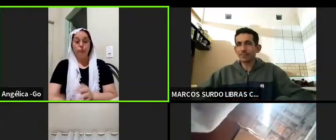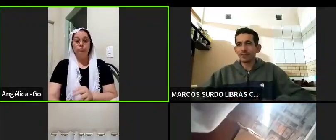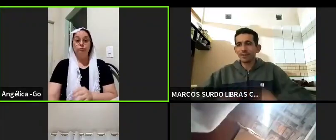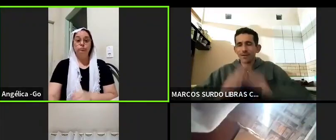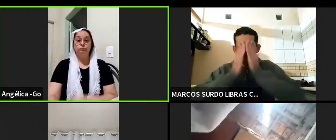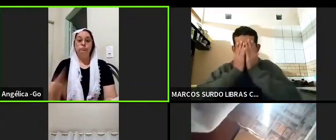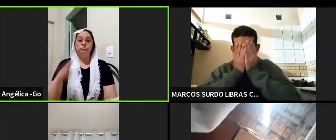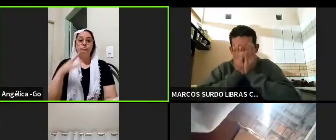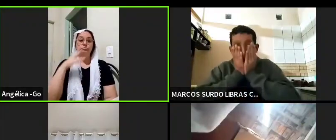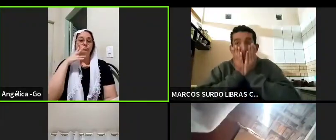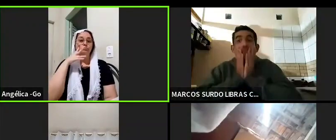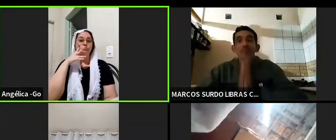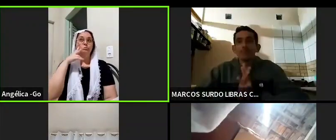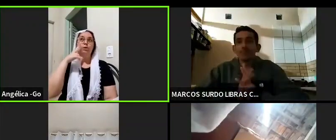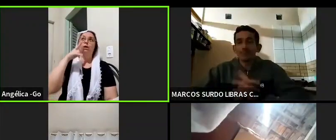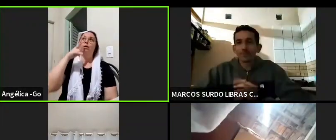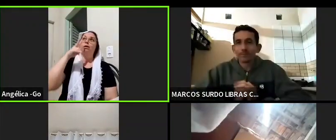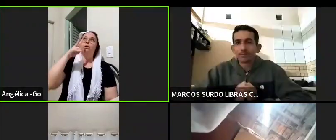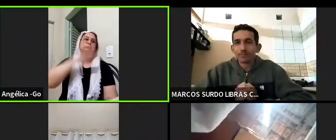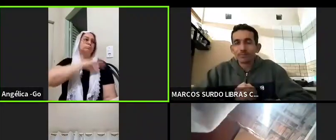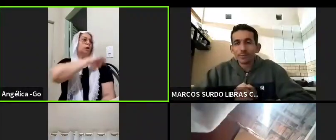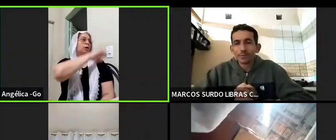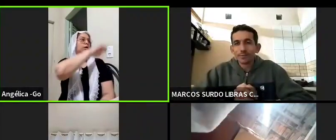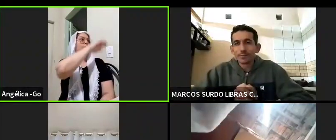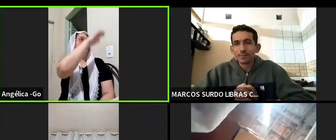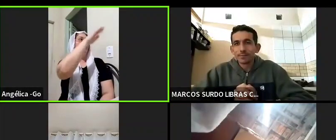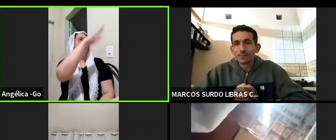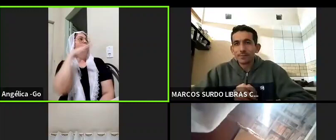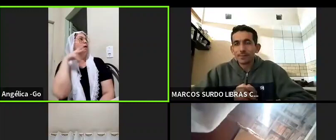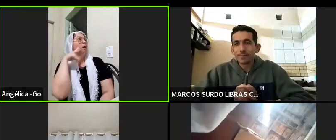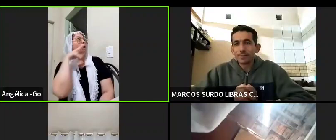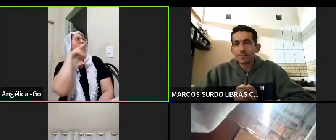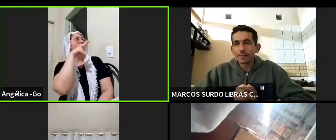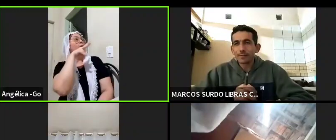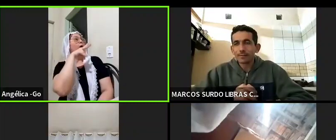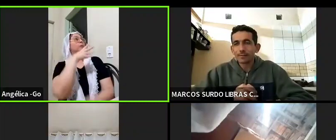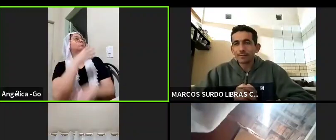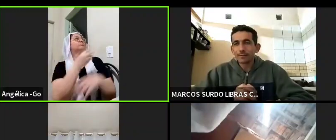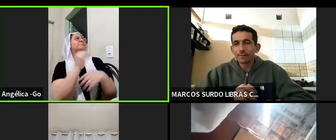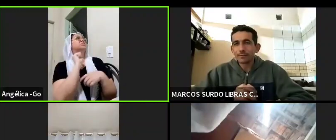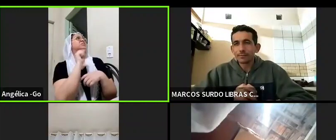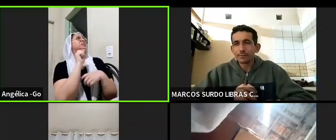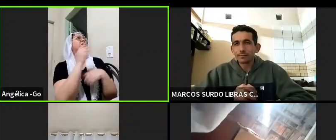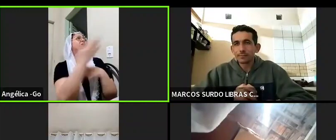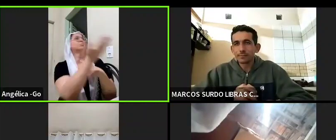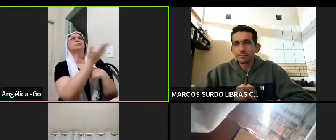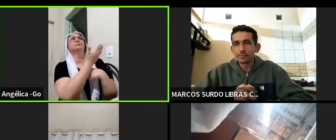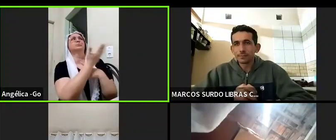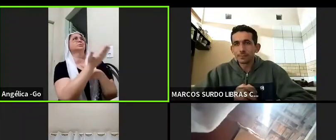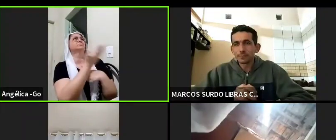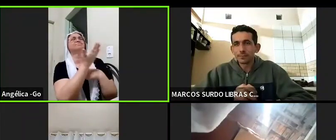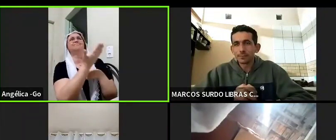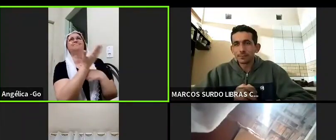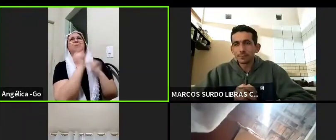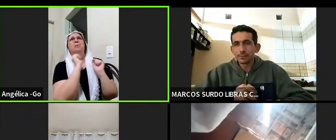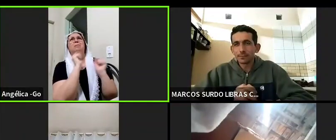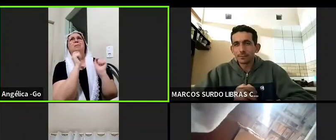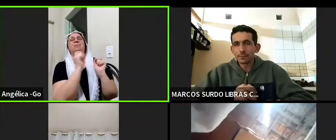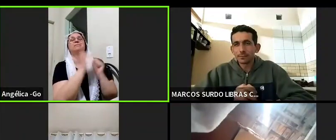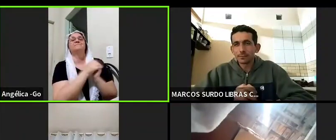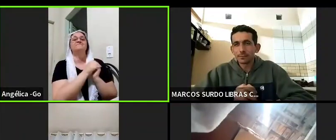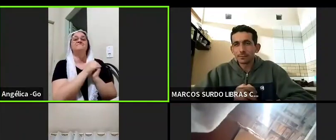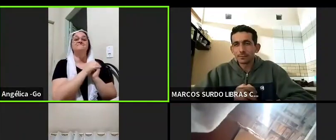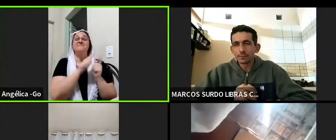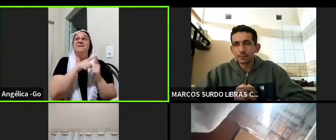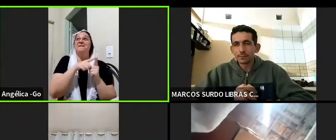Elevo os meus olhos para os montes. De onde me virá o socorro? O meu socorro vem